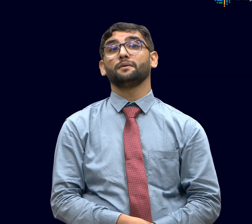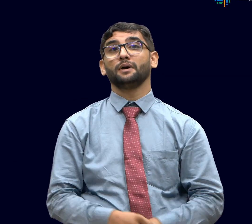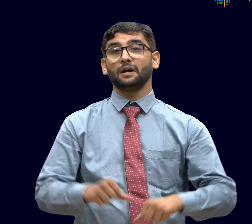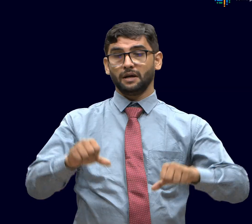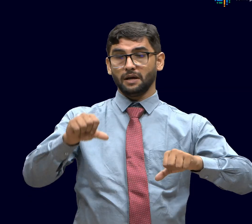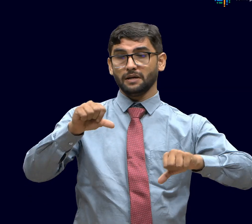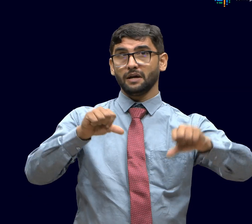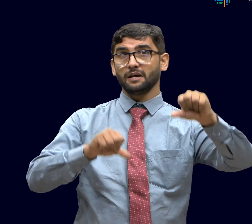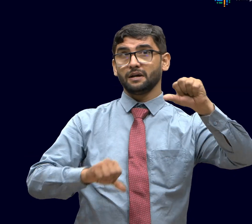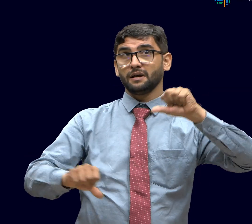વિજ્ઞાન,